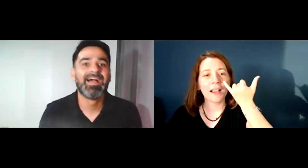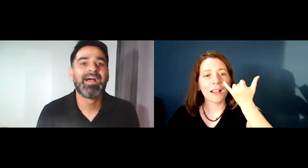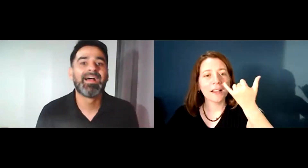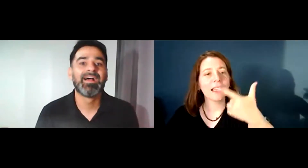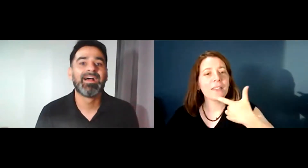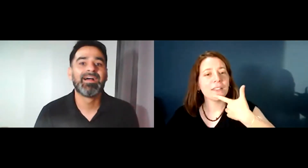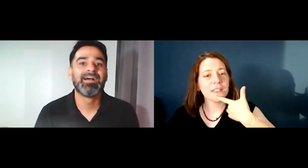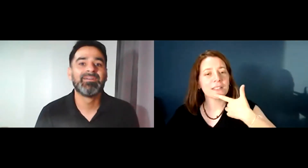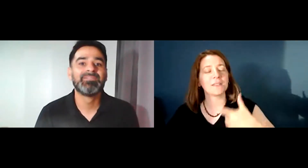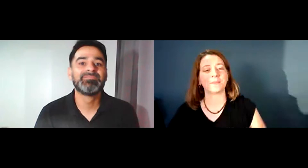Gladys.